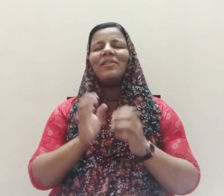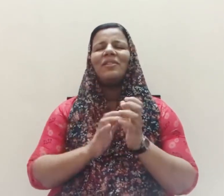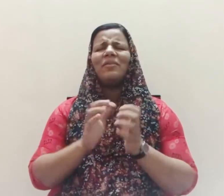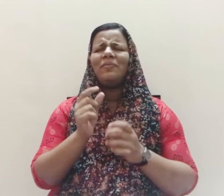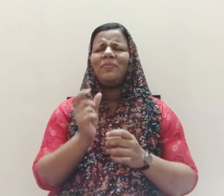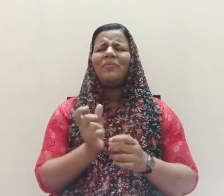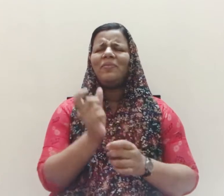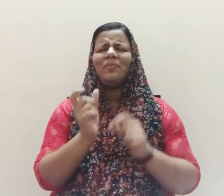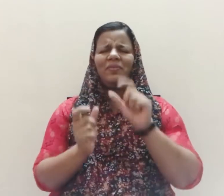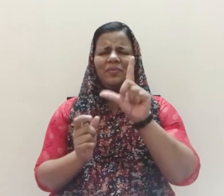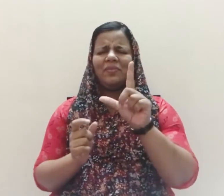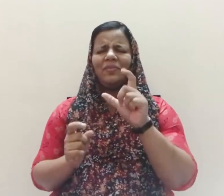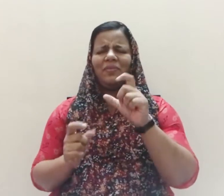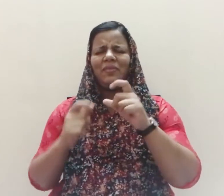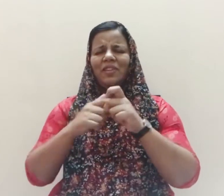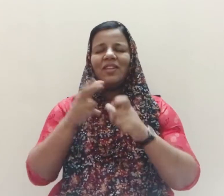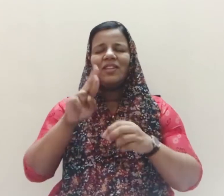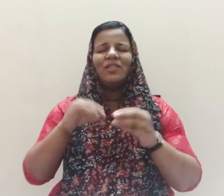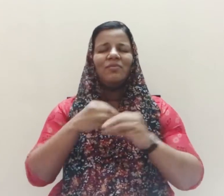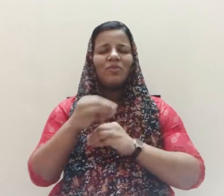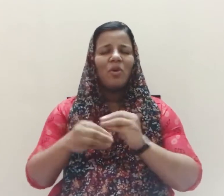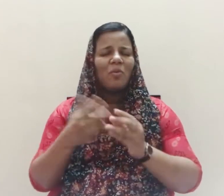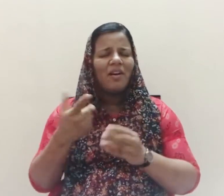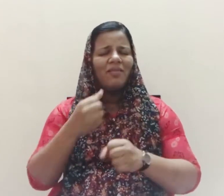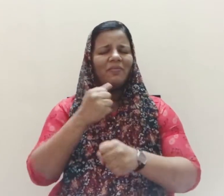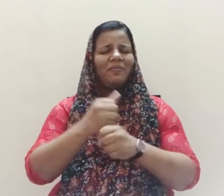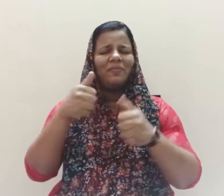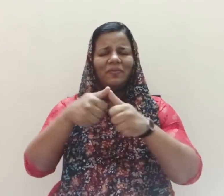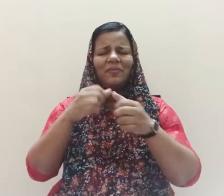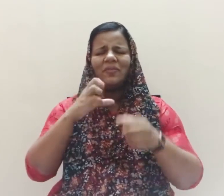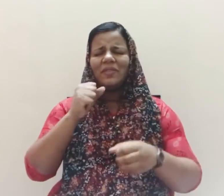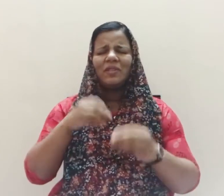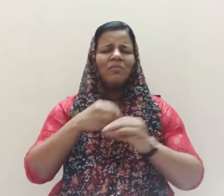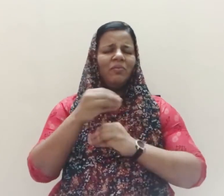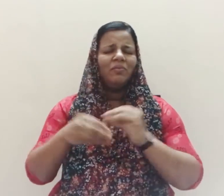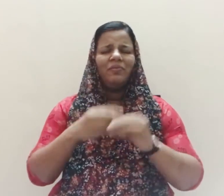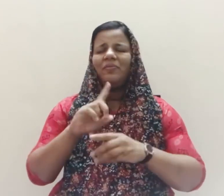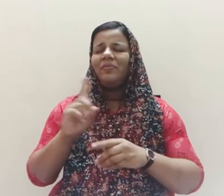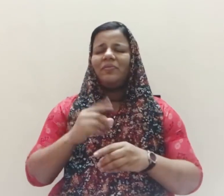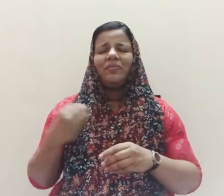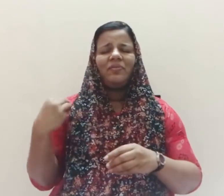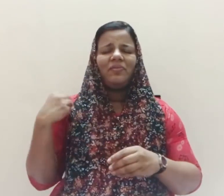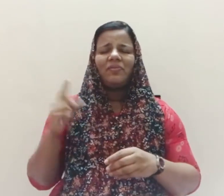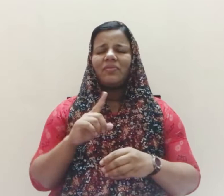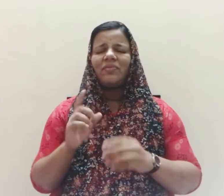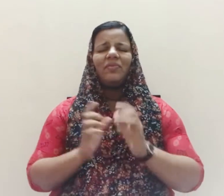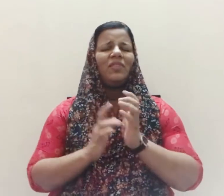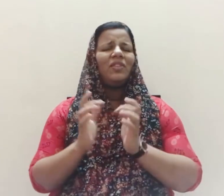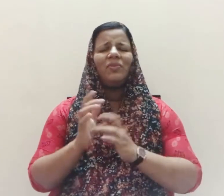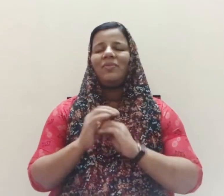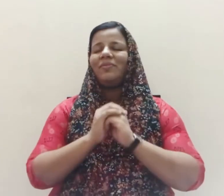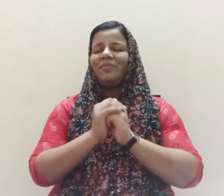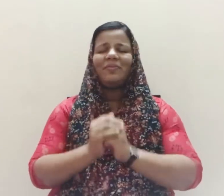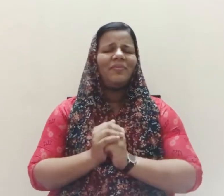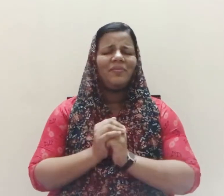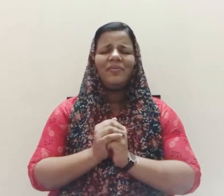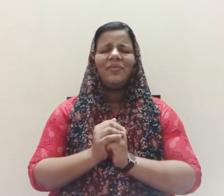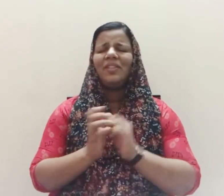അൾസറിനാൽ ഭാരപ്പെടുന്നവർക്ക് വേണ്ടി പ്രാർത്ഥിക്കുന്നു. ഗ്യാസ്ട്രിക് പ്രോബ്ലംത്താൽ ഭാരപ്പെടുന്നവർക്ക് വേണ്ടി പ്രാർത്ഥിക്കുന്നു. അപ്പോൾ ഞങ്ങളങ്ങേ ആരാധിക്കുന്നു, അപ്പോൾ ഞങ്ങളങ്ങേ